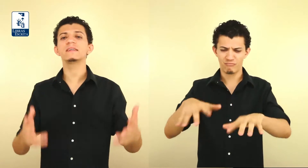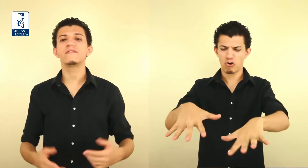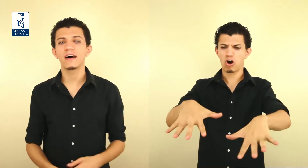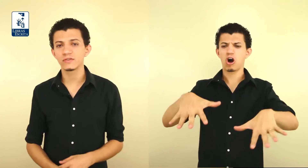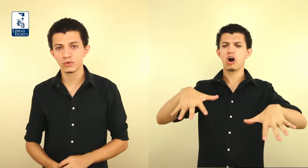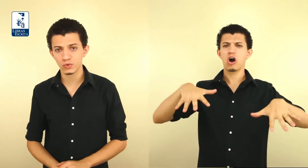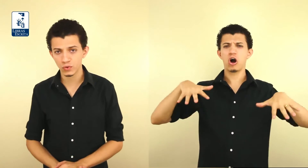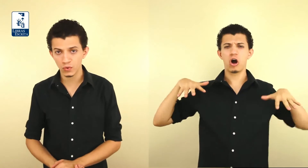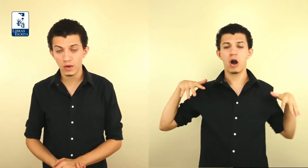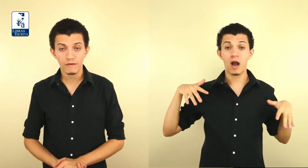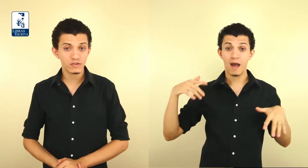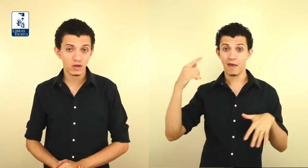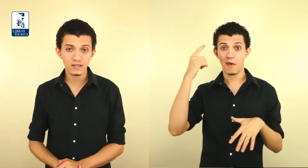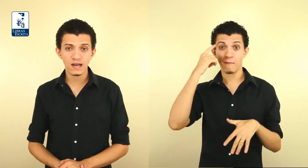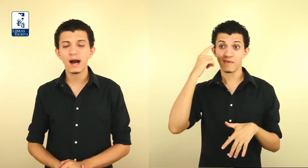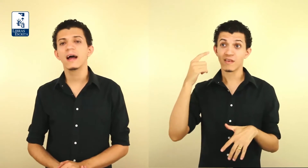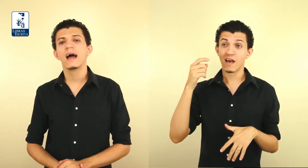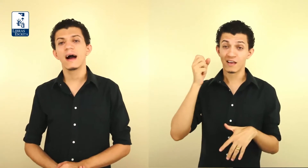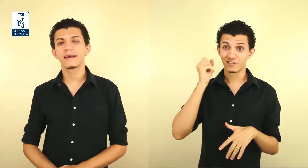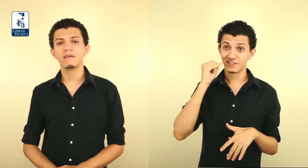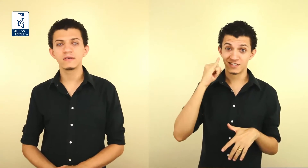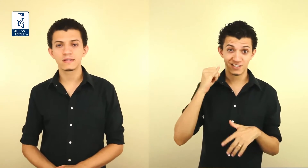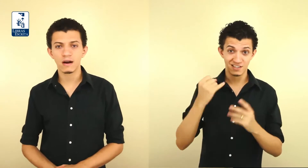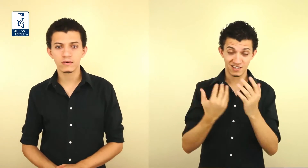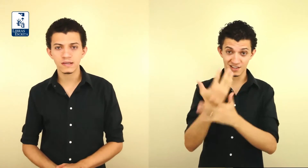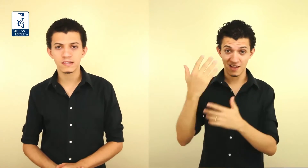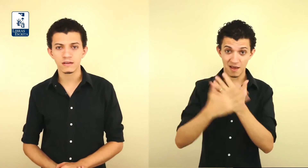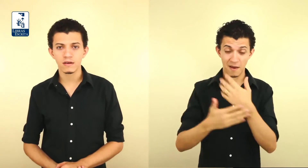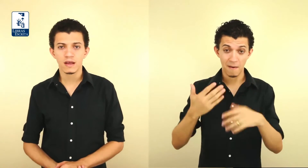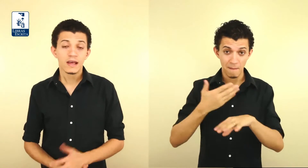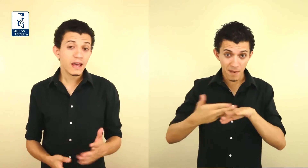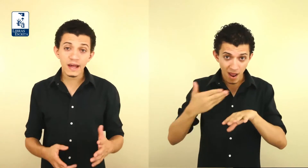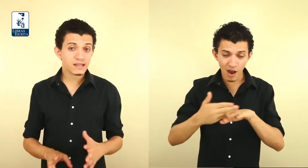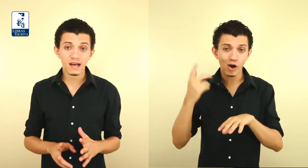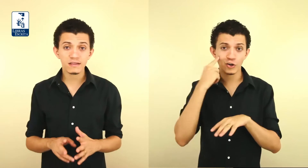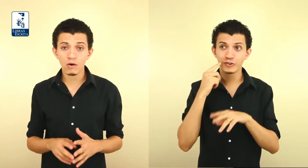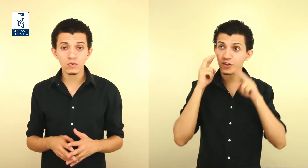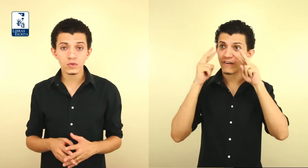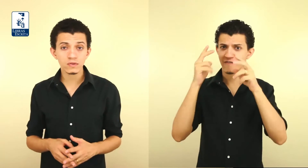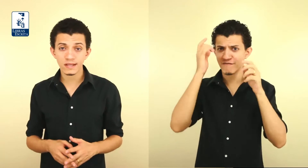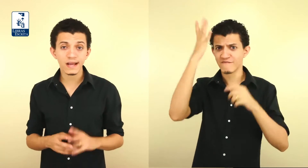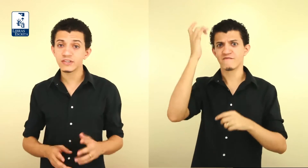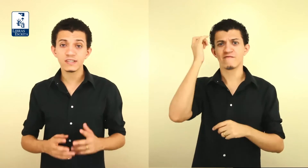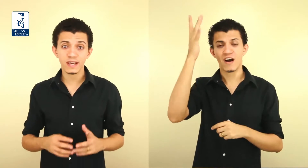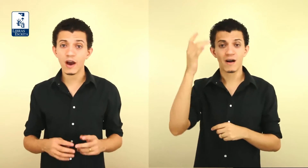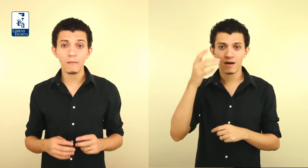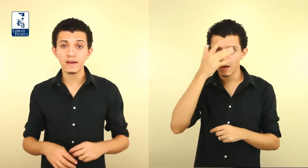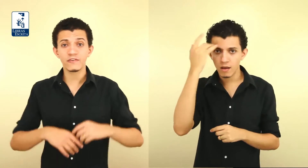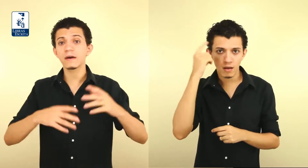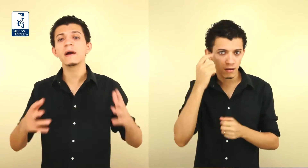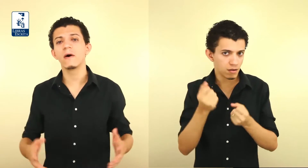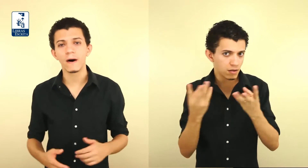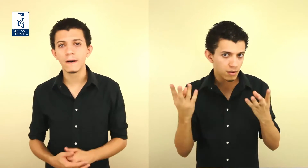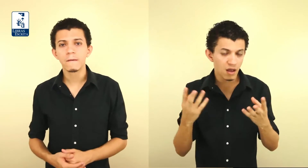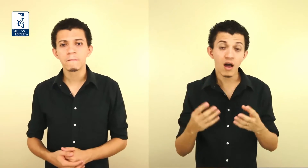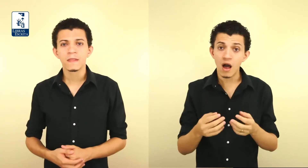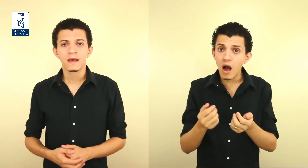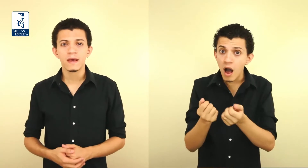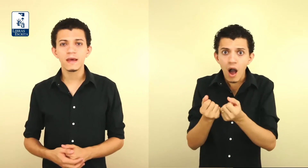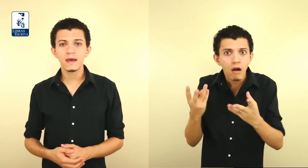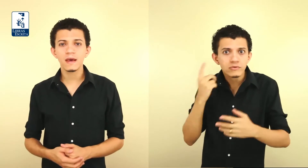assim é mais fácil de surdo visualizar aquilo que está acontecendo. E é engraçado que alguns surdos até dizem que realmente fica